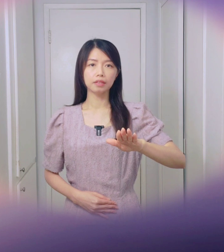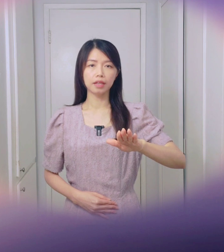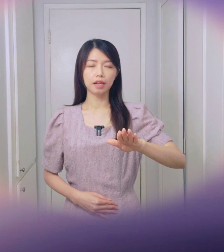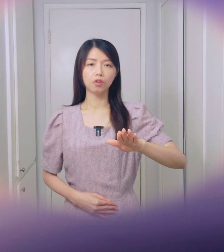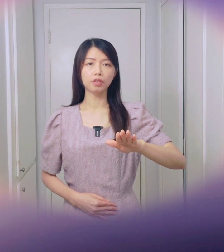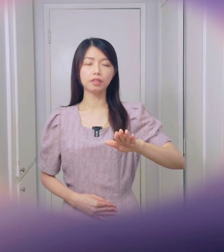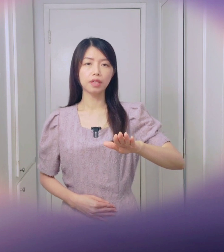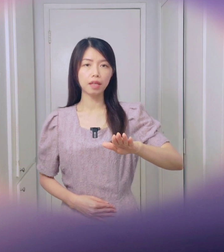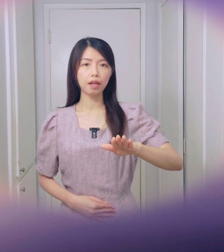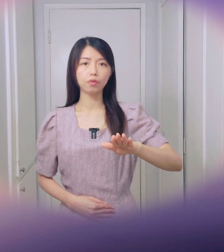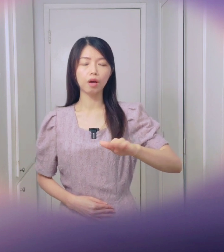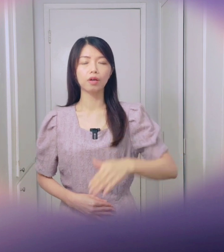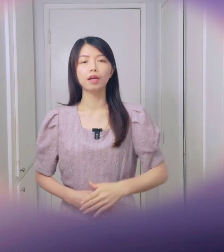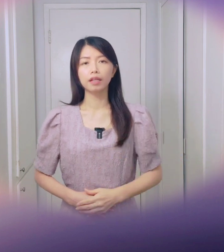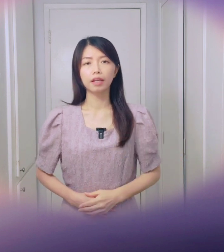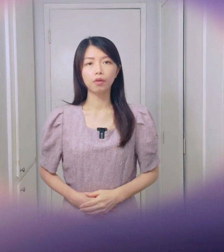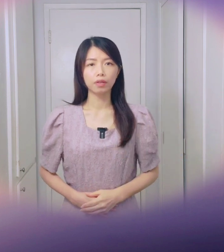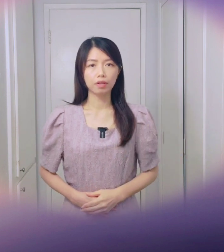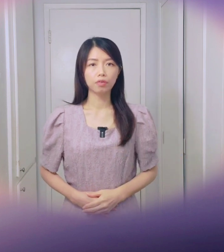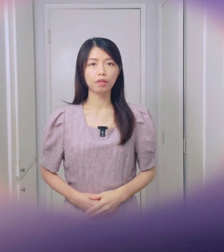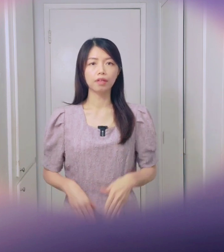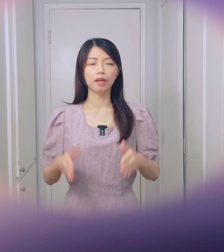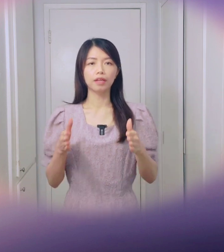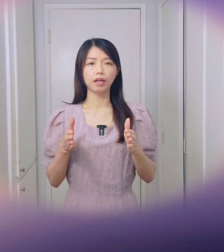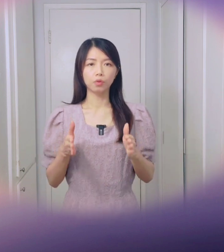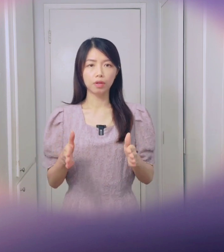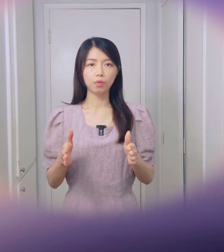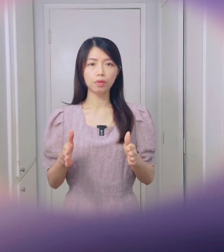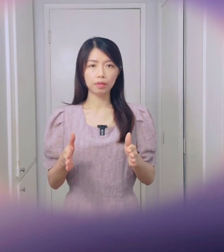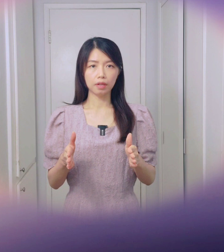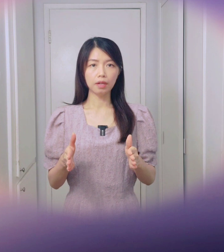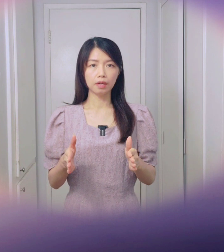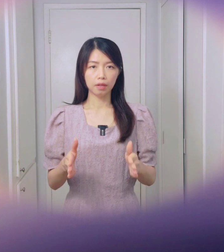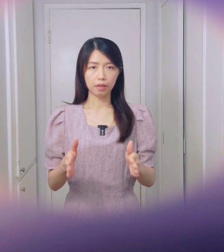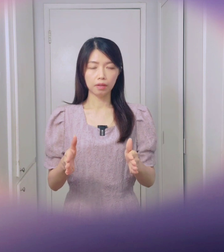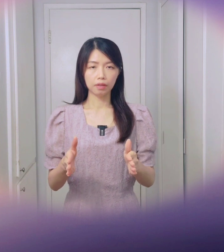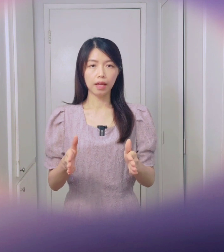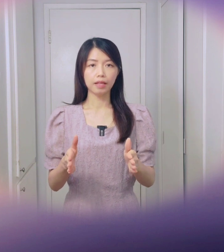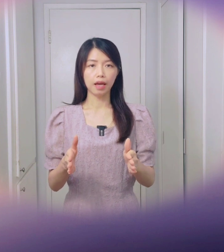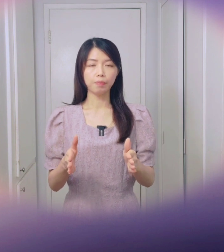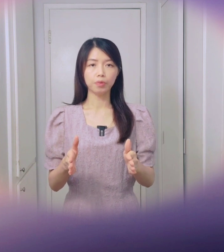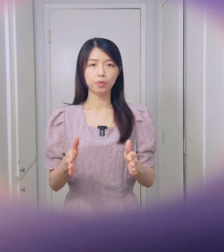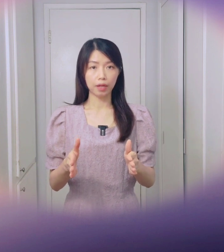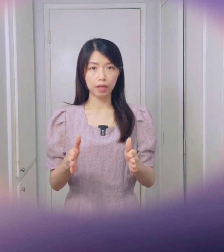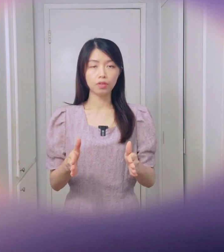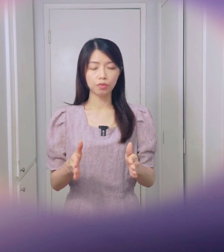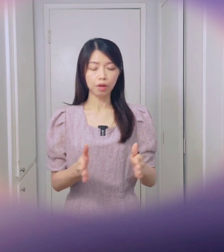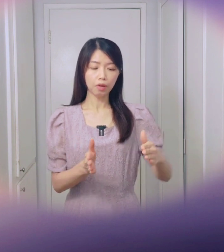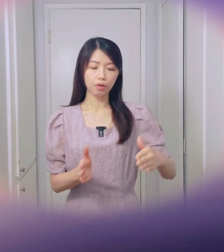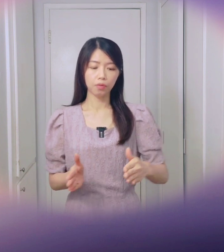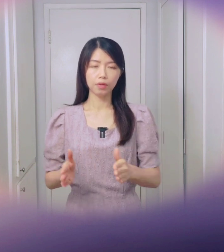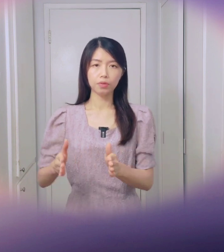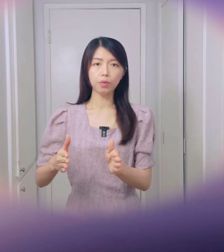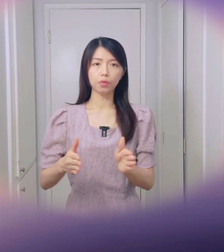가신 그 길. 여기서 그는 생략을 했고요. 길이라고 하는 뜻의 수어는 양손을 손끝을 나란히 앞으로 가게